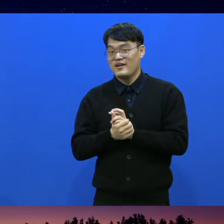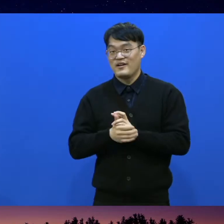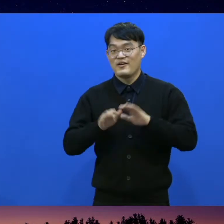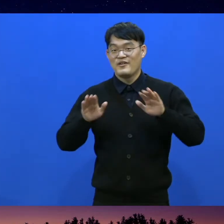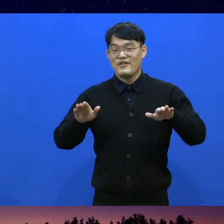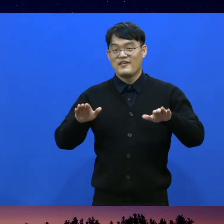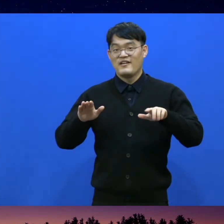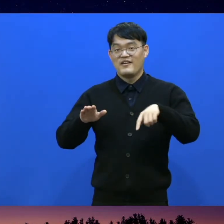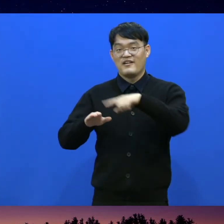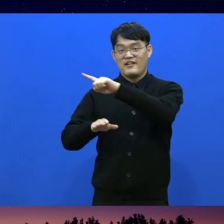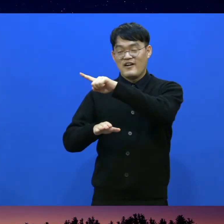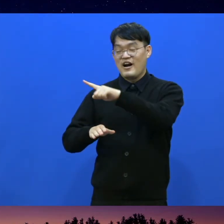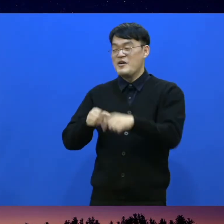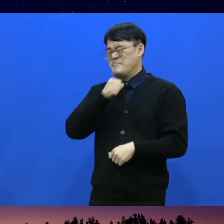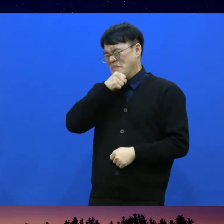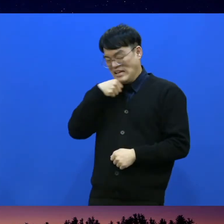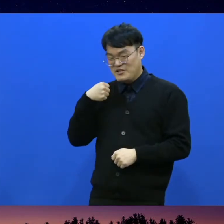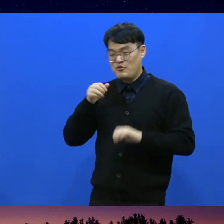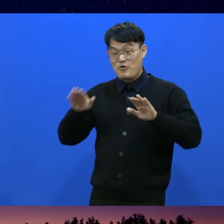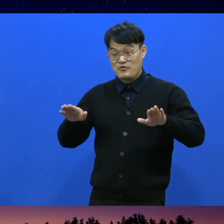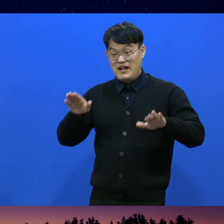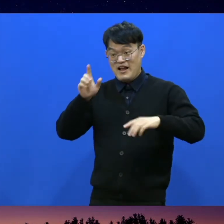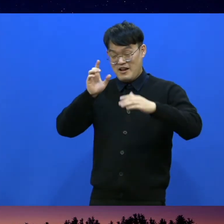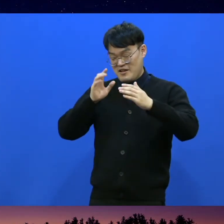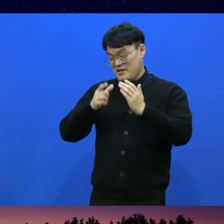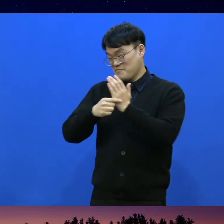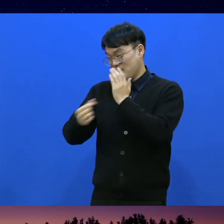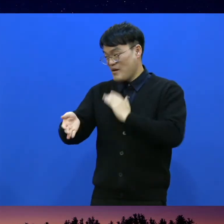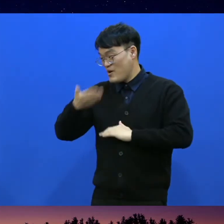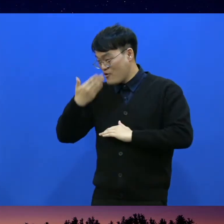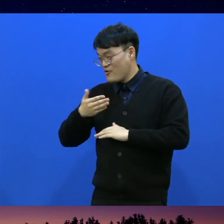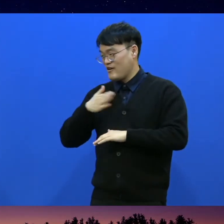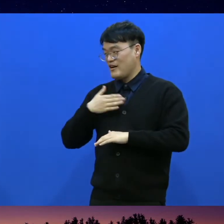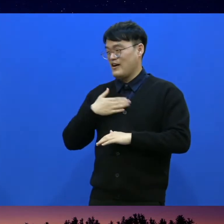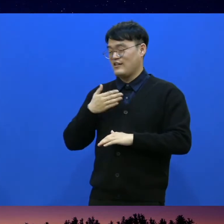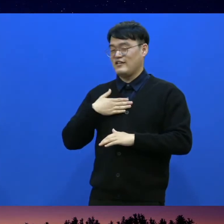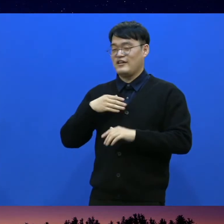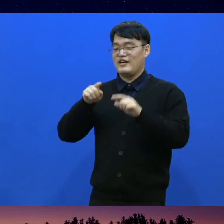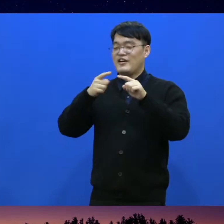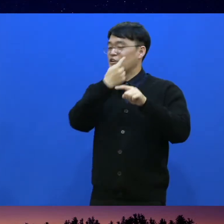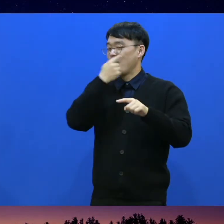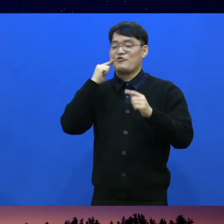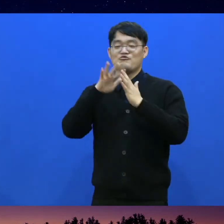오늘한테 해야 돼요. 청구해. 나한테 청구해. 다.